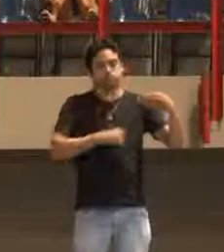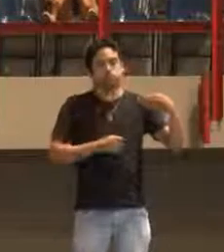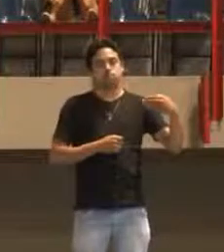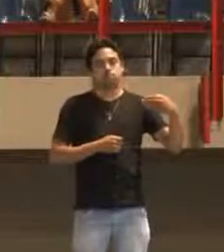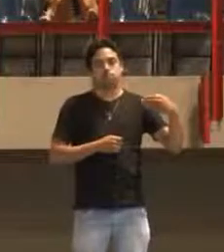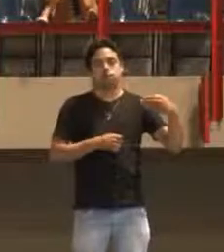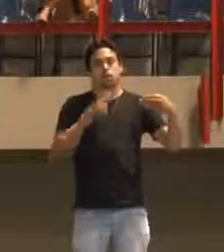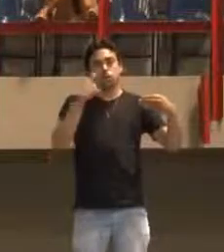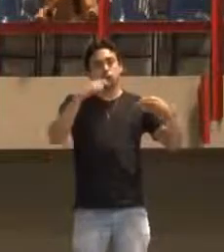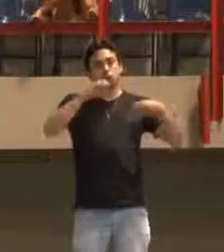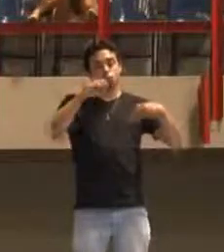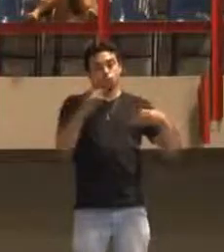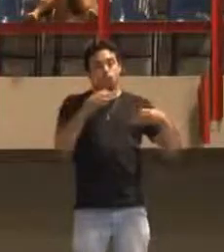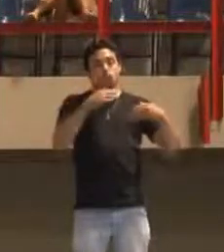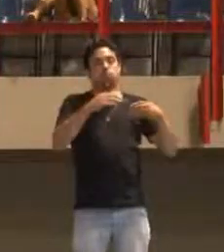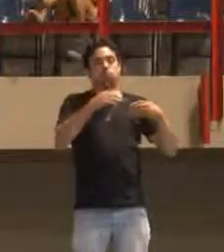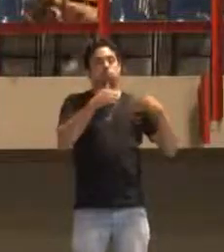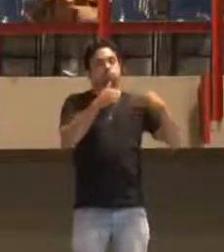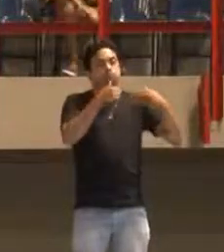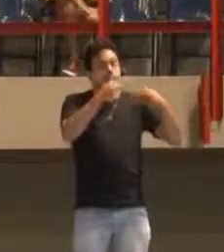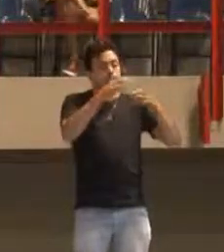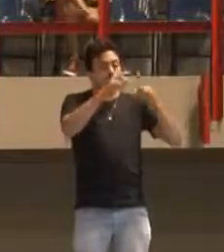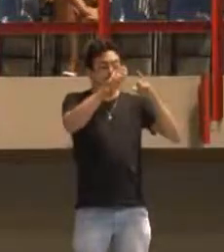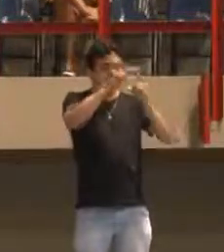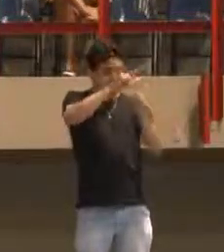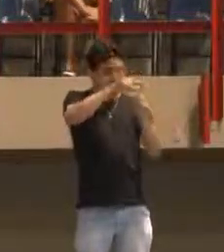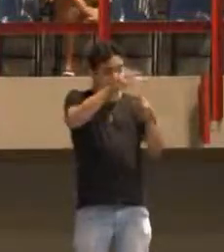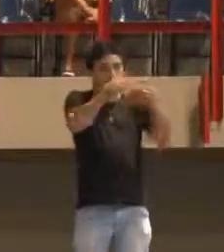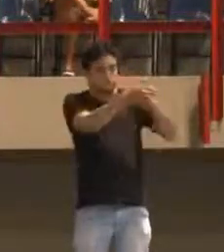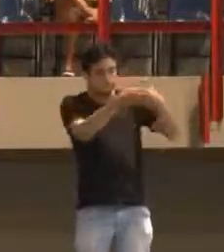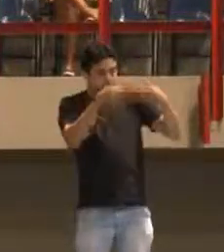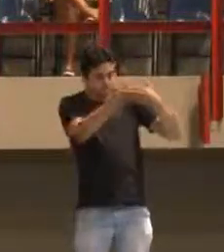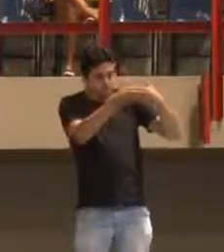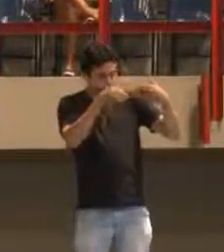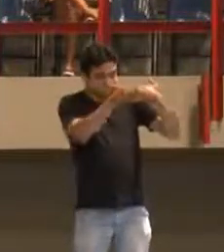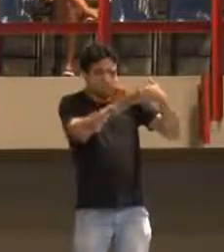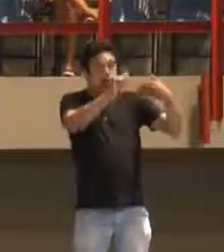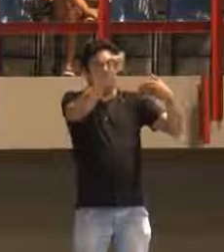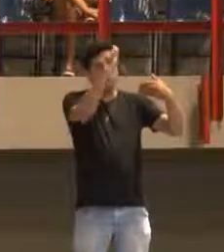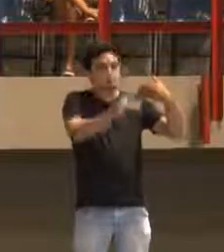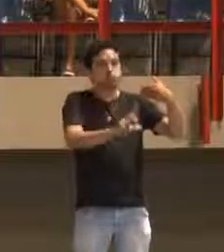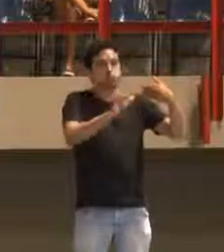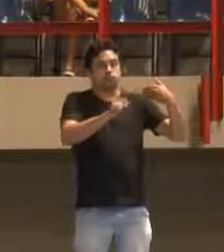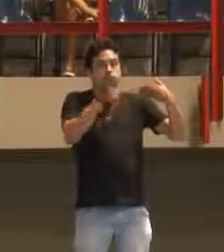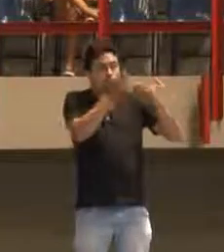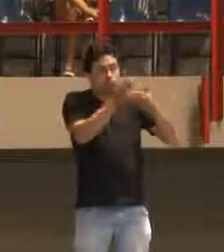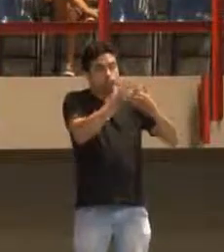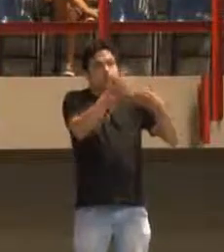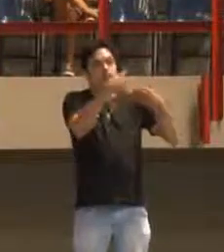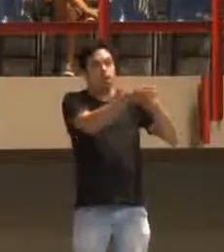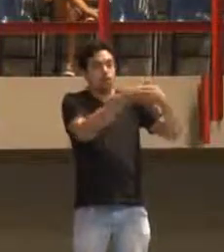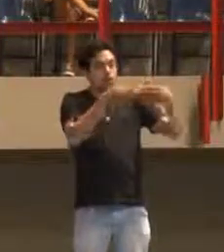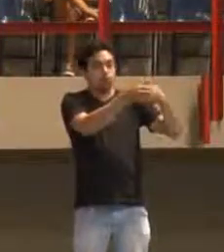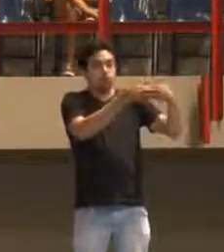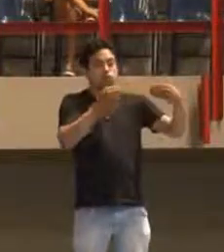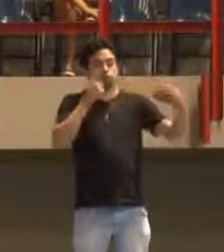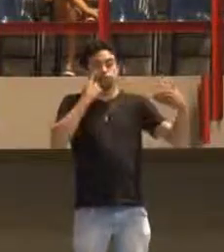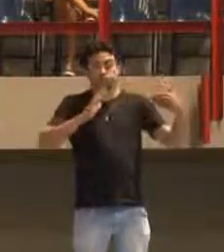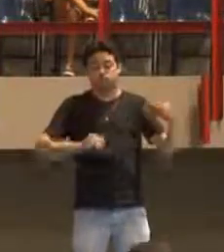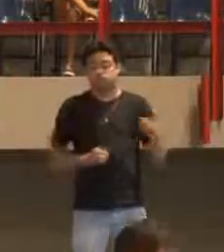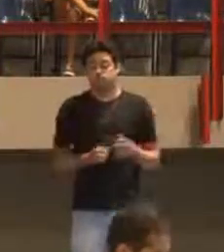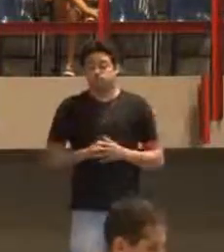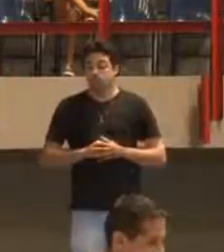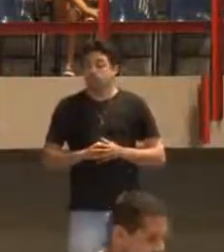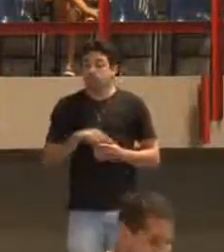assim, ó, eu vou preencher essa garrafa e o fundo dessa garrafa vai ser obrigatoriamente azul. Vamos lá. Se